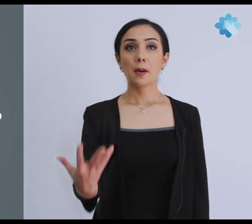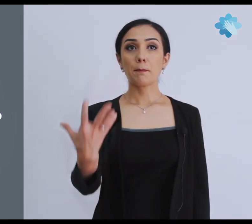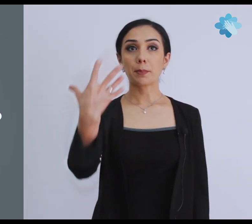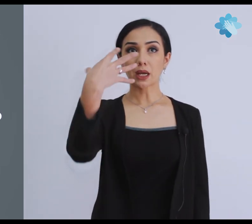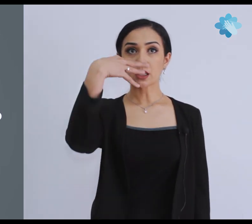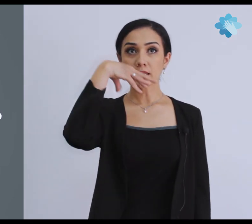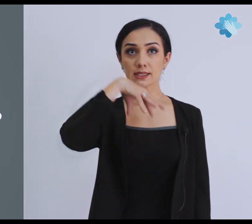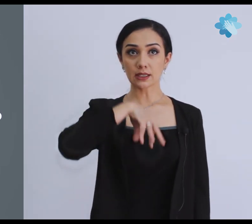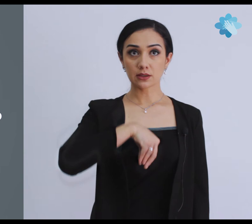проглотить